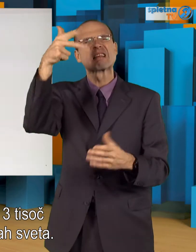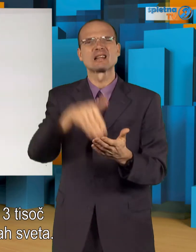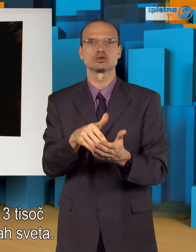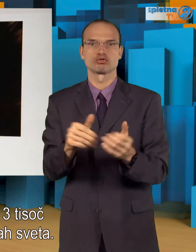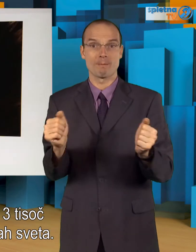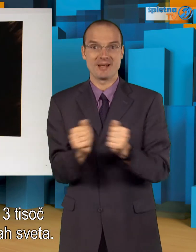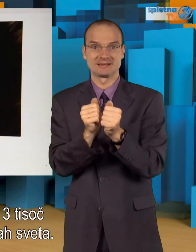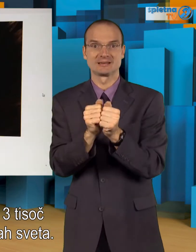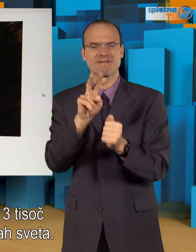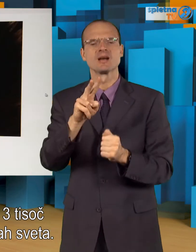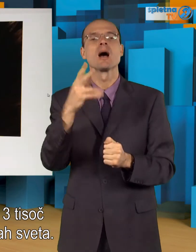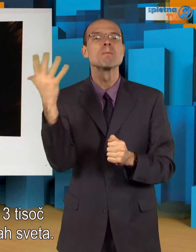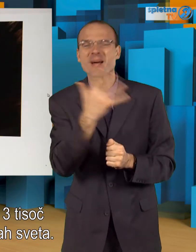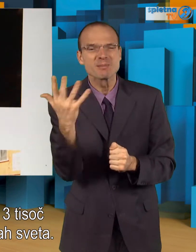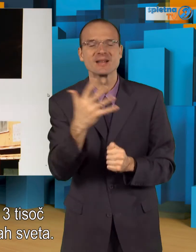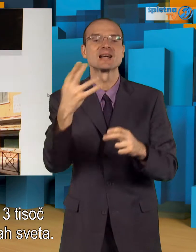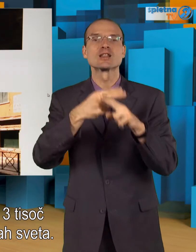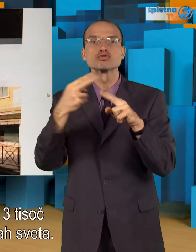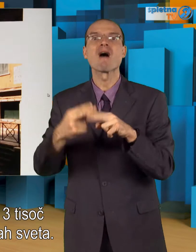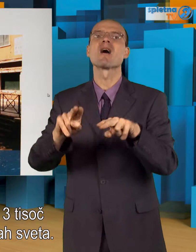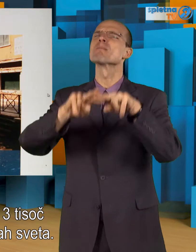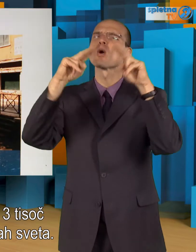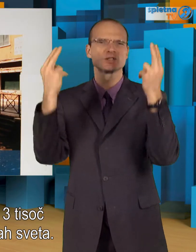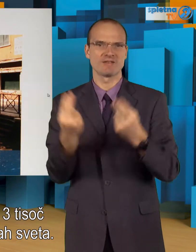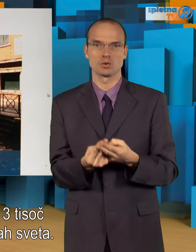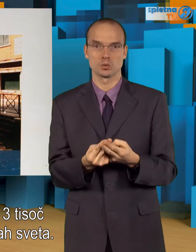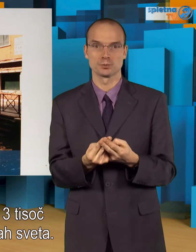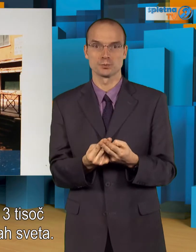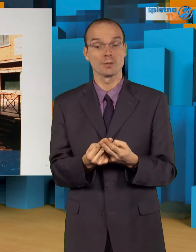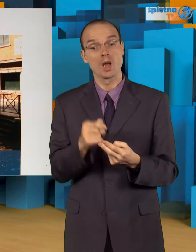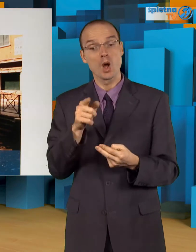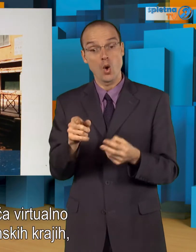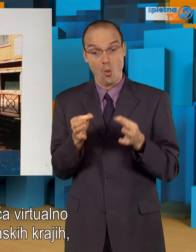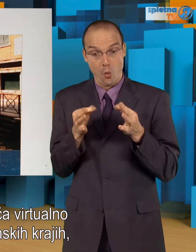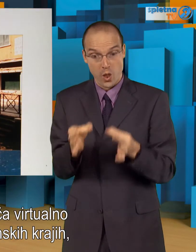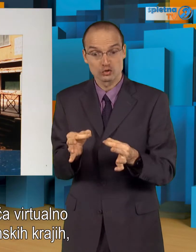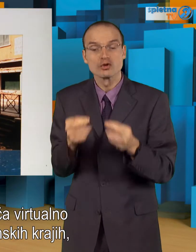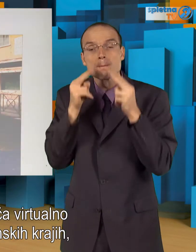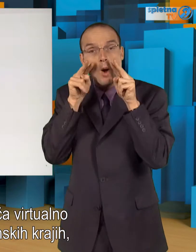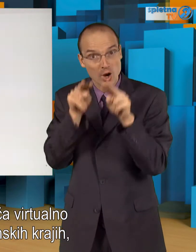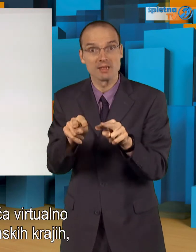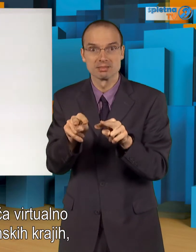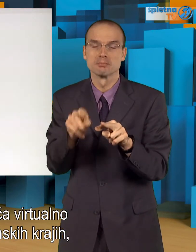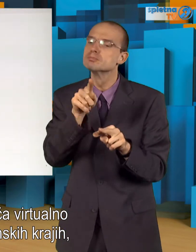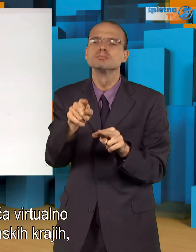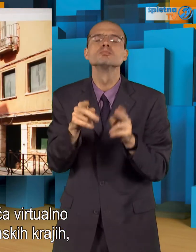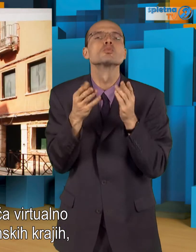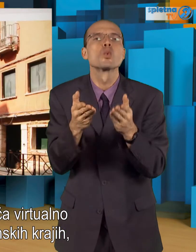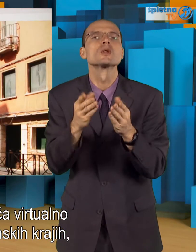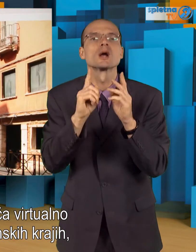55 državah sveta. Ulični pogled omogoča virtualno